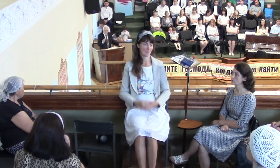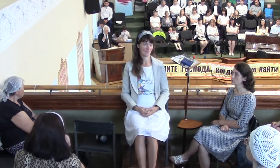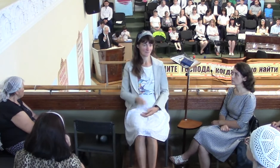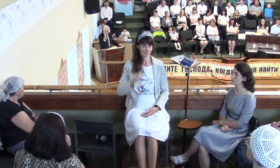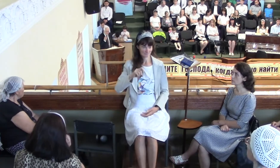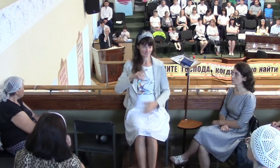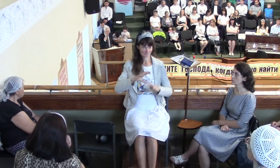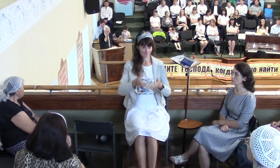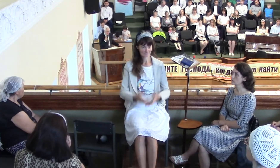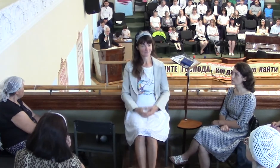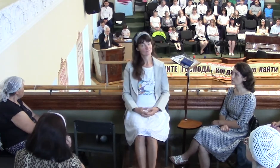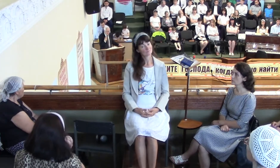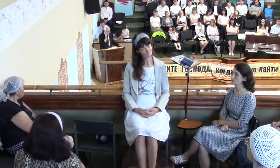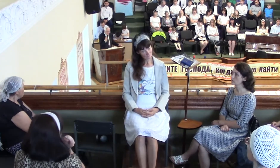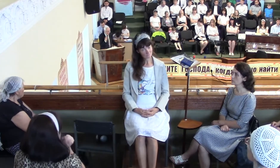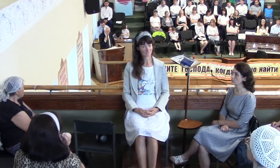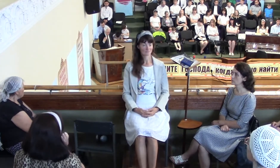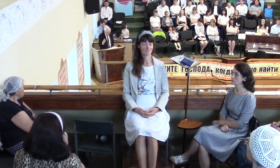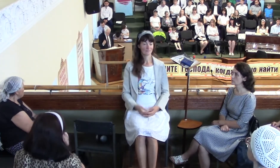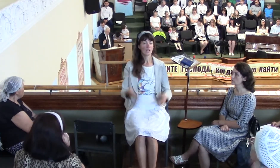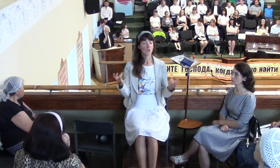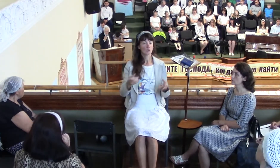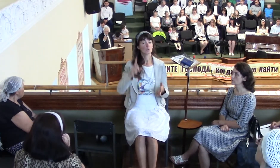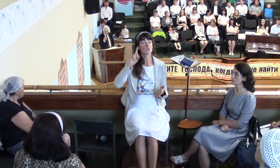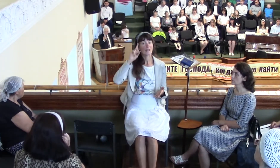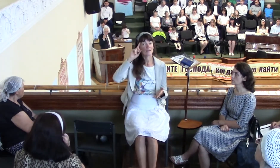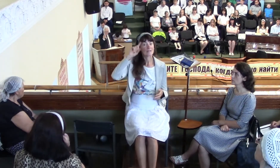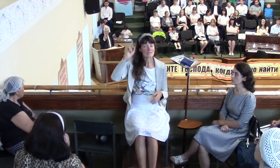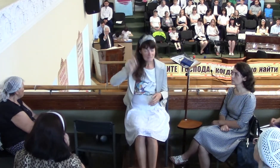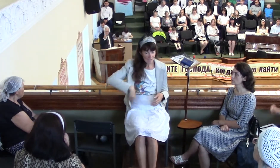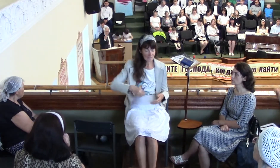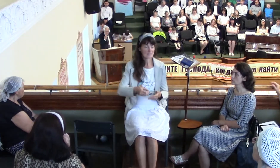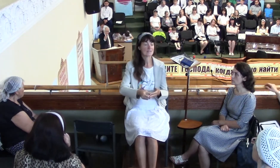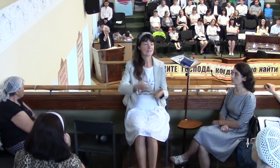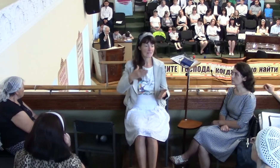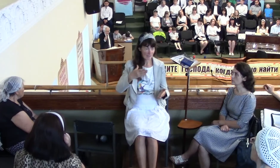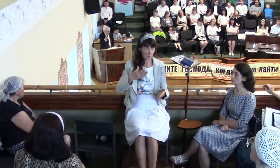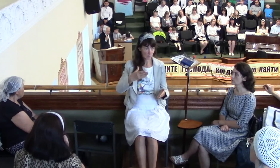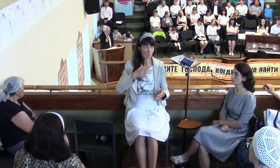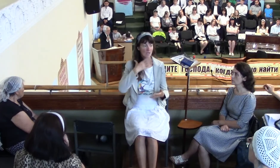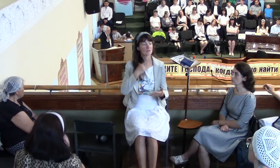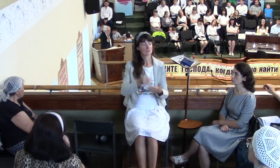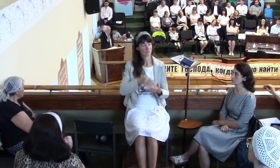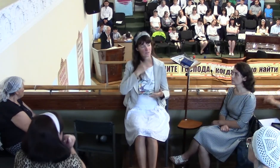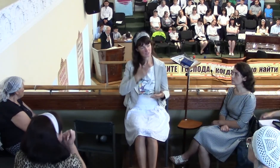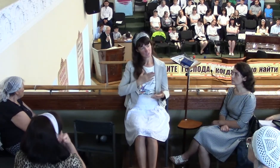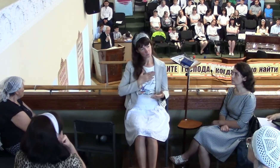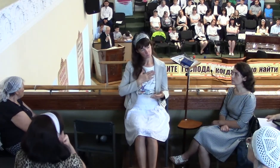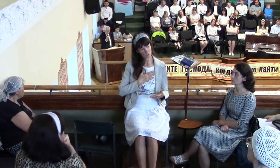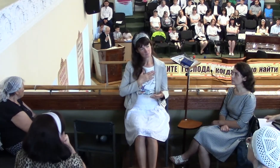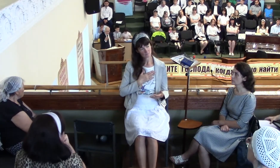Он пишет, надо знать цену своей души, мужчины. И он пишет, так должны мужья любить своих жен, как свои